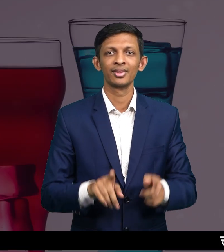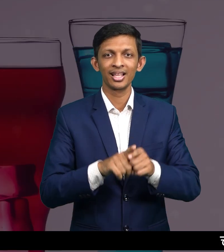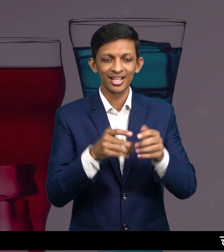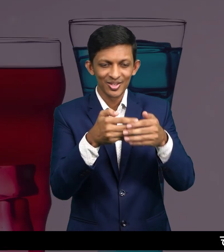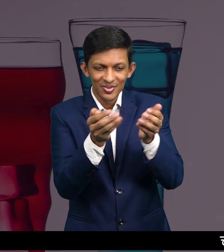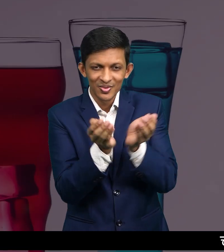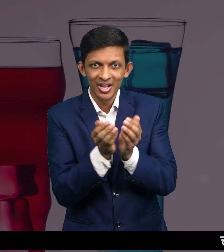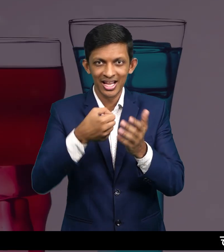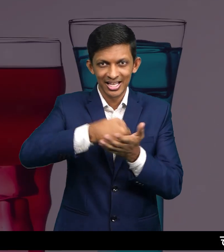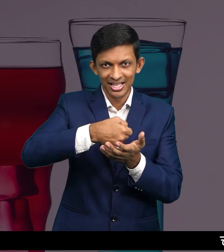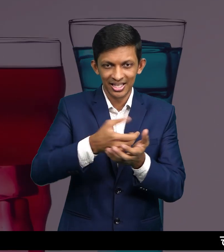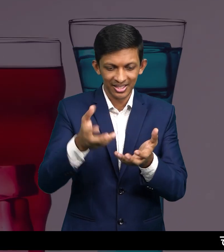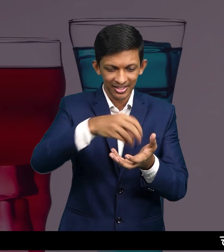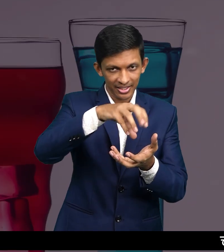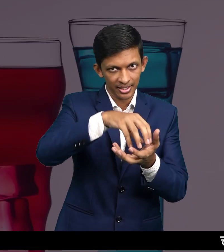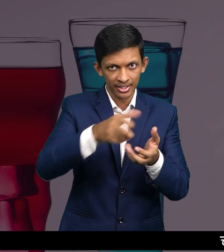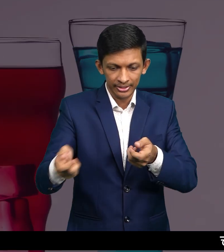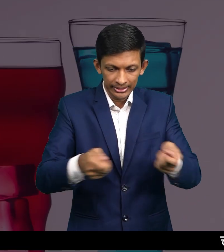चाळणी,